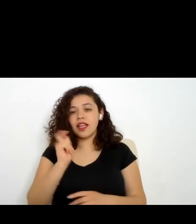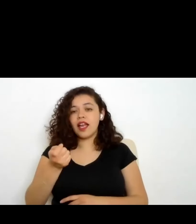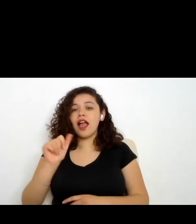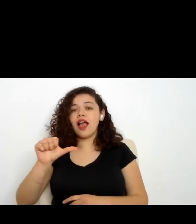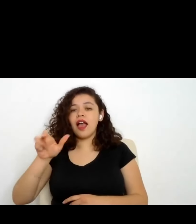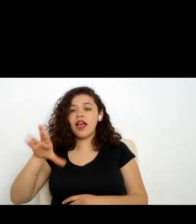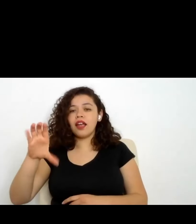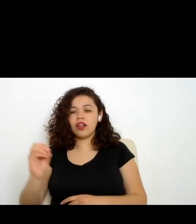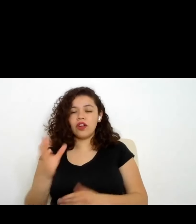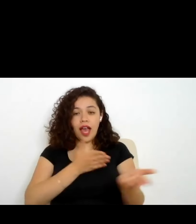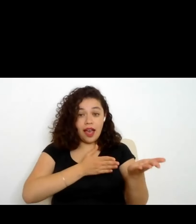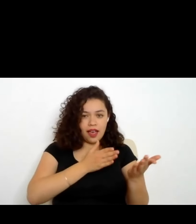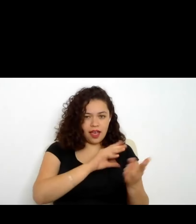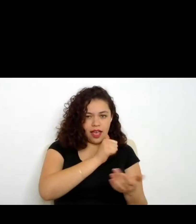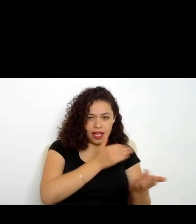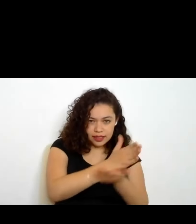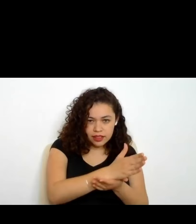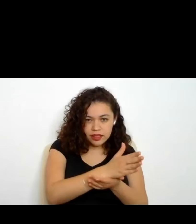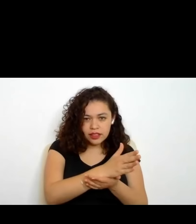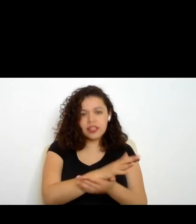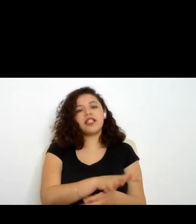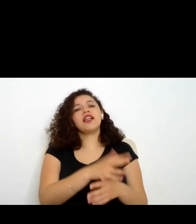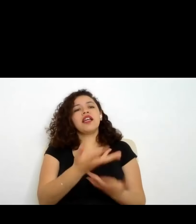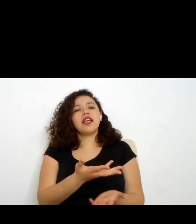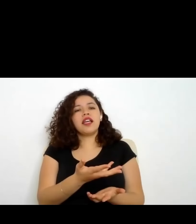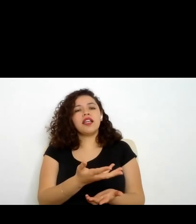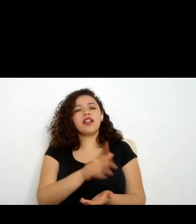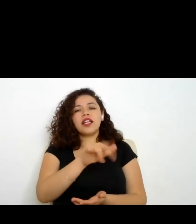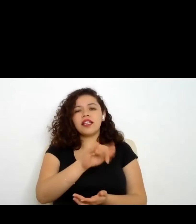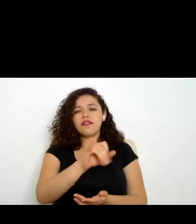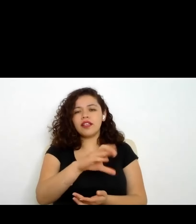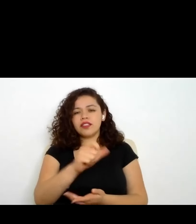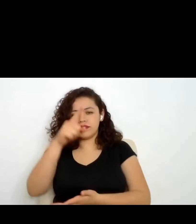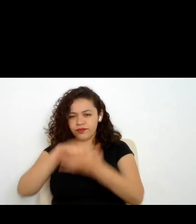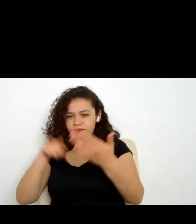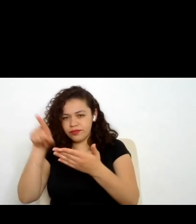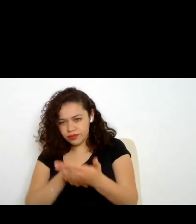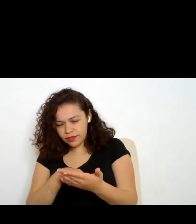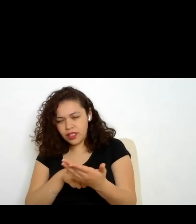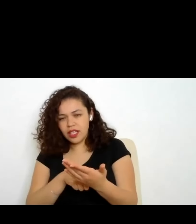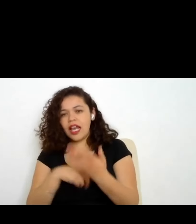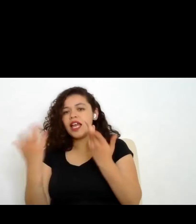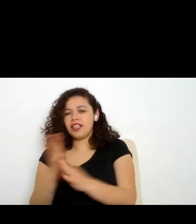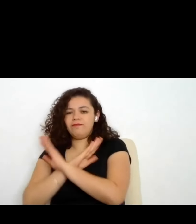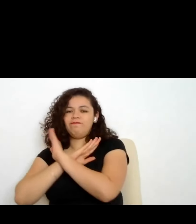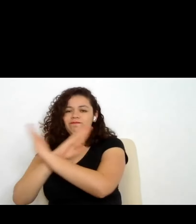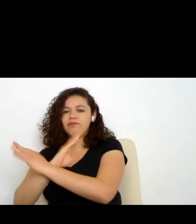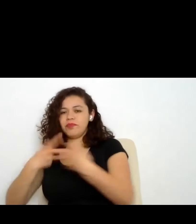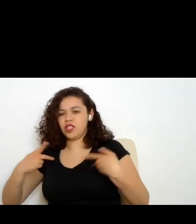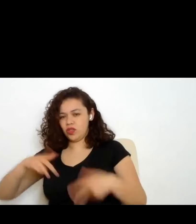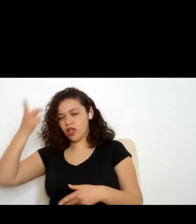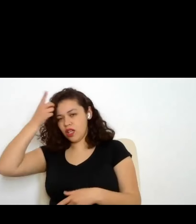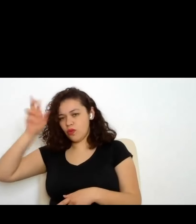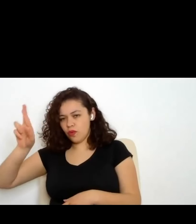de acceso, rectificación, cancelación y oposición que los titulares tienen sobre sus